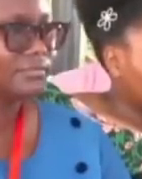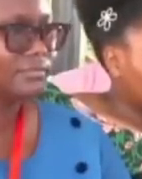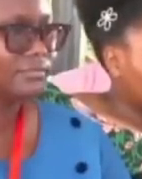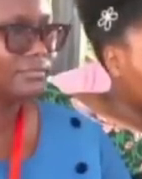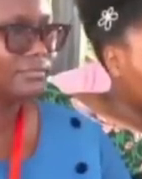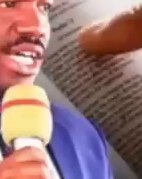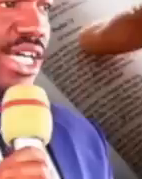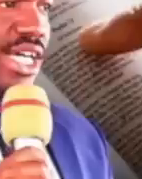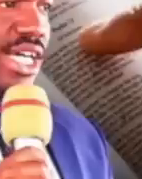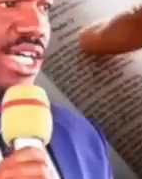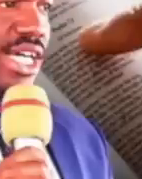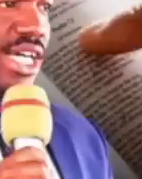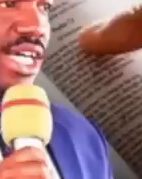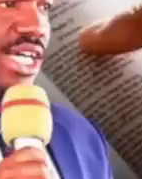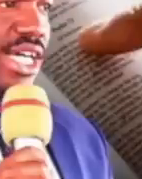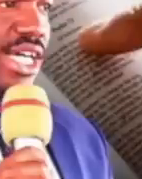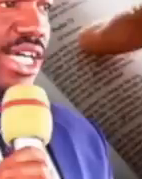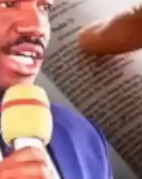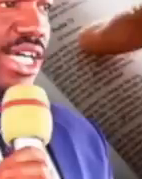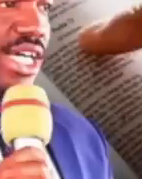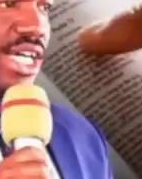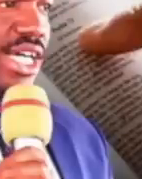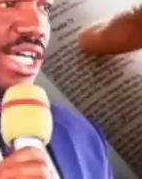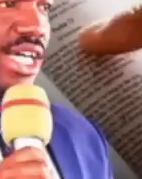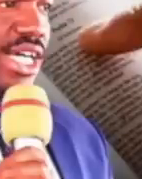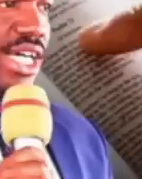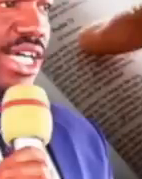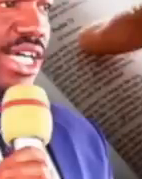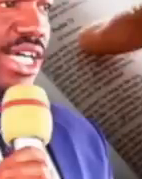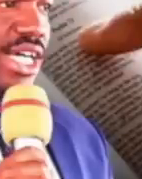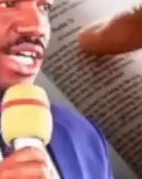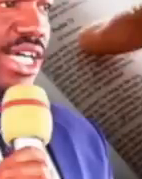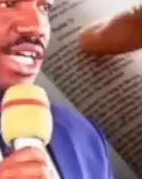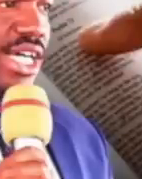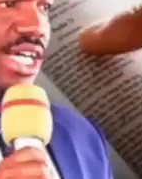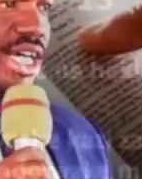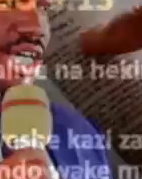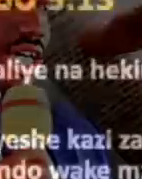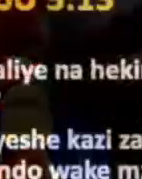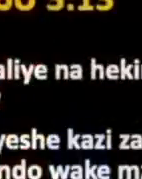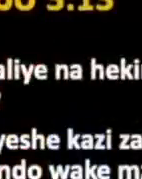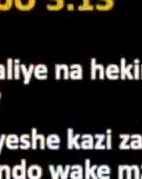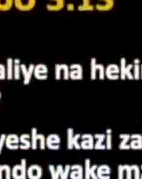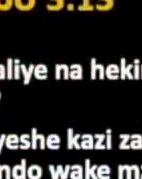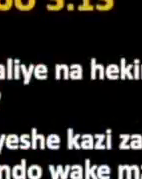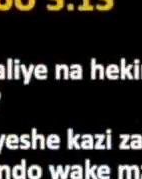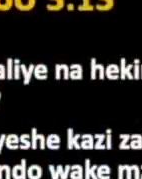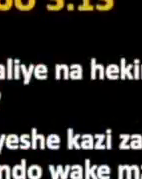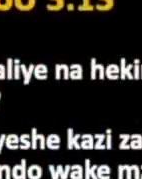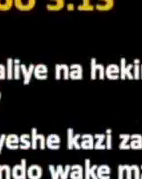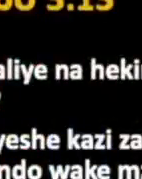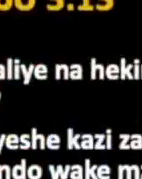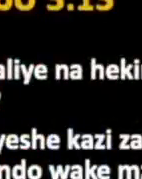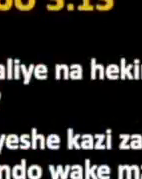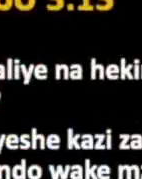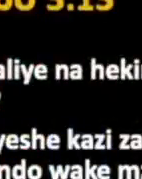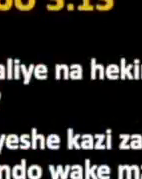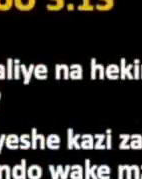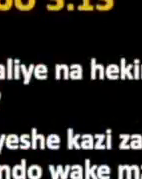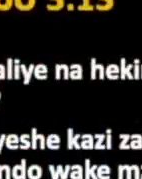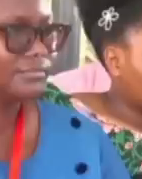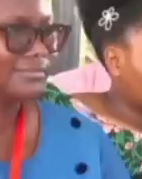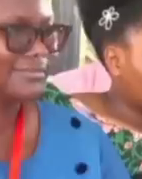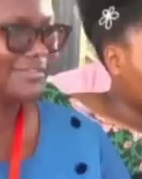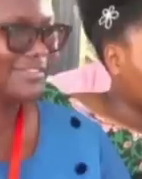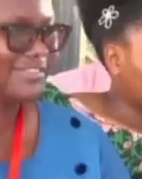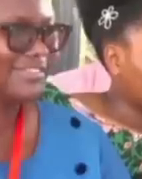Na ukiweza kujikosoa mwenyewe, mshukuru Mungu. Maana kwa asili binadamu hapendi kujikosoa.